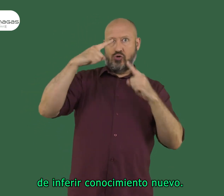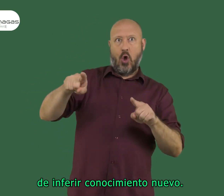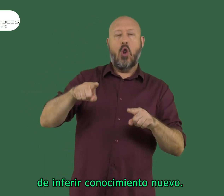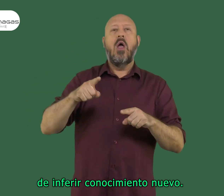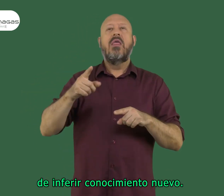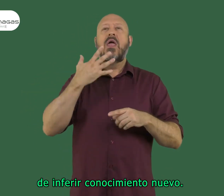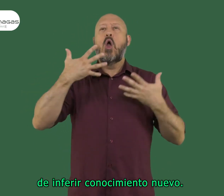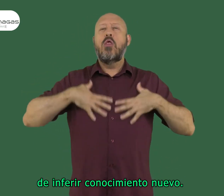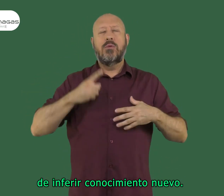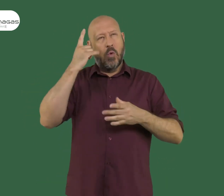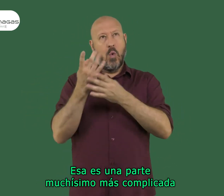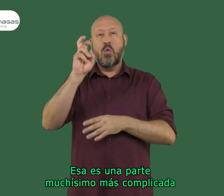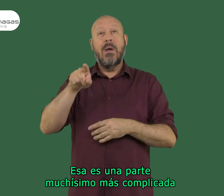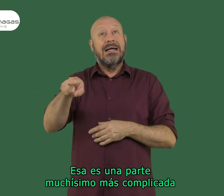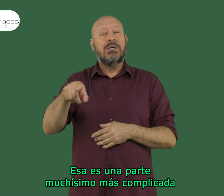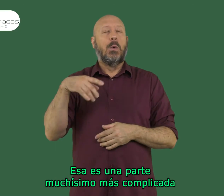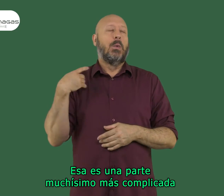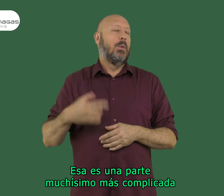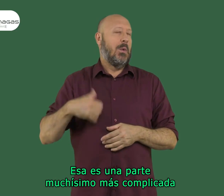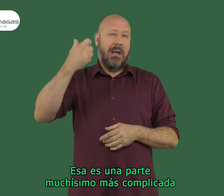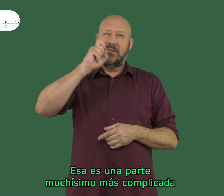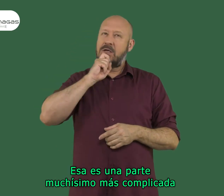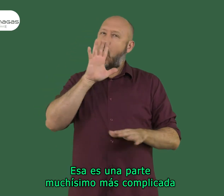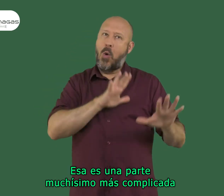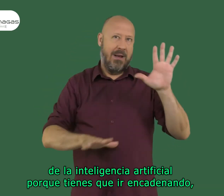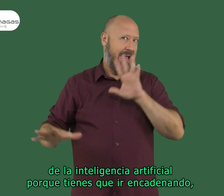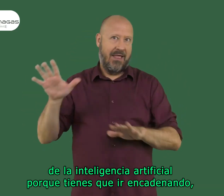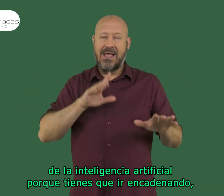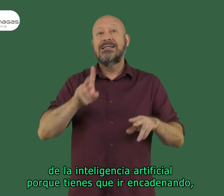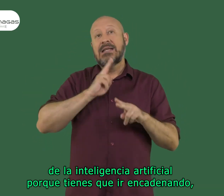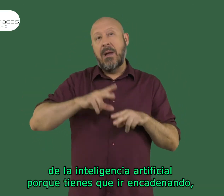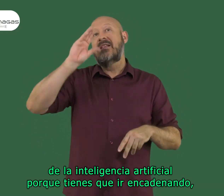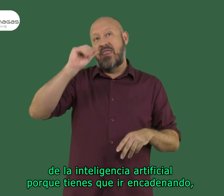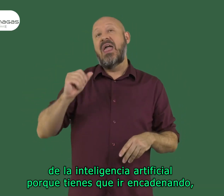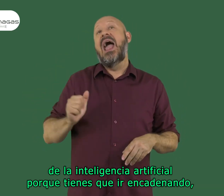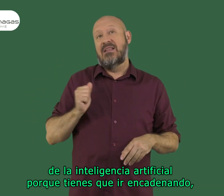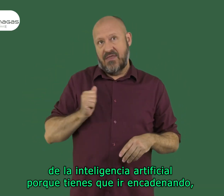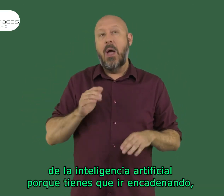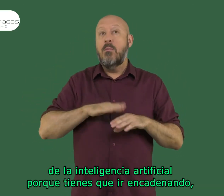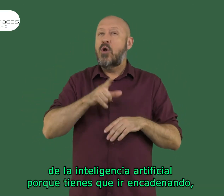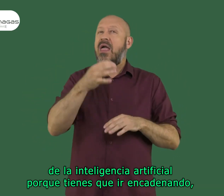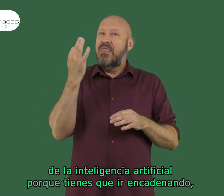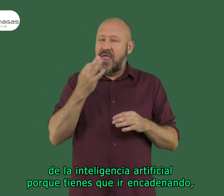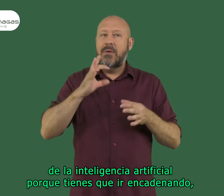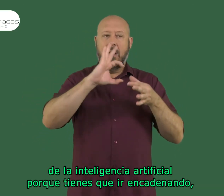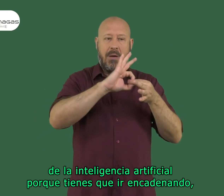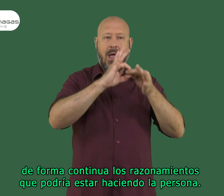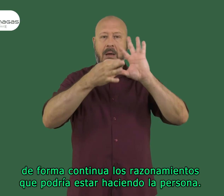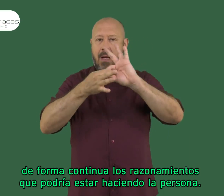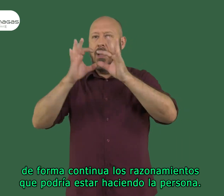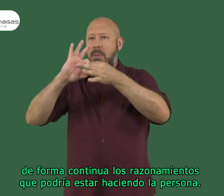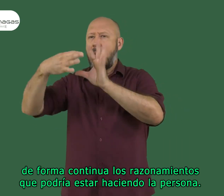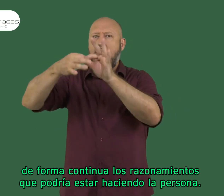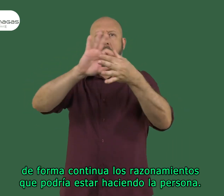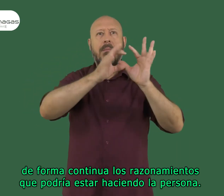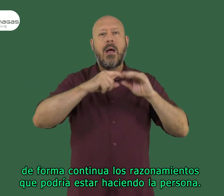inferir conocimiento nuevo, esa es una parte muchísimo más complicada de la inteligencia artificial porque tienes que ir encadenando de